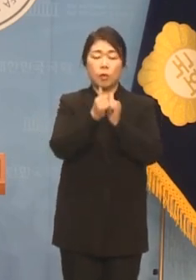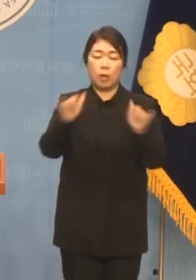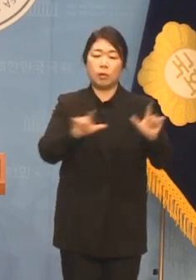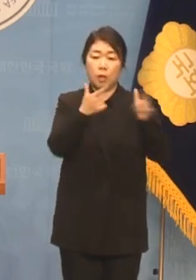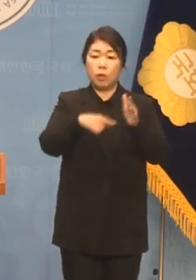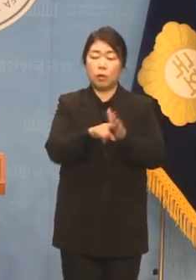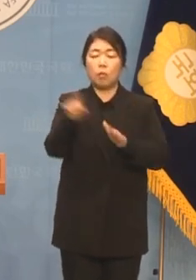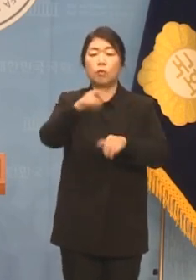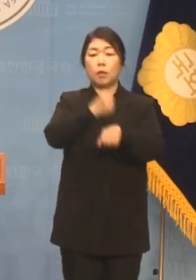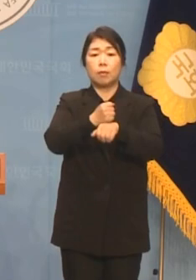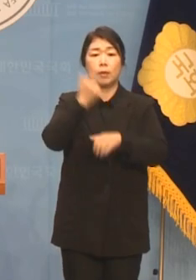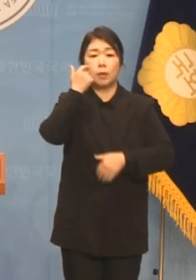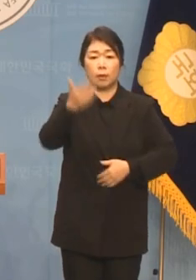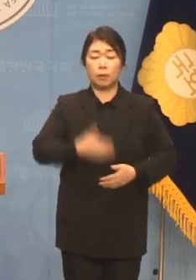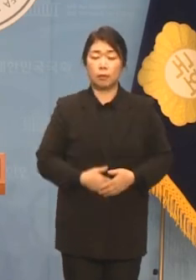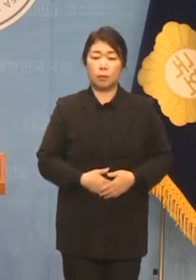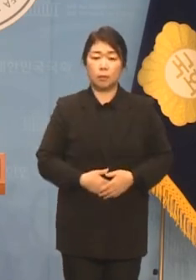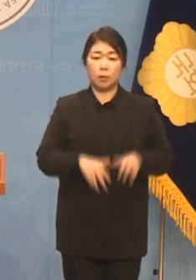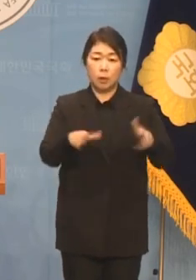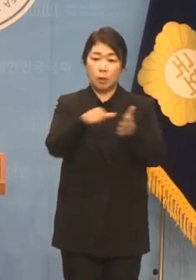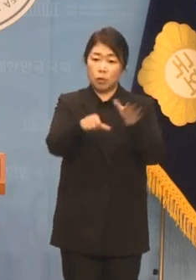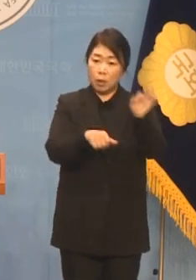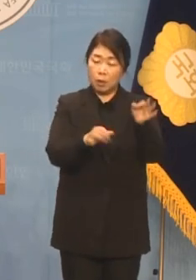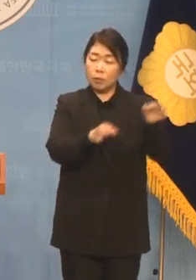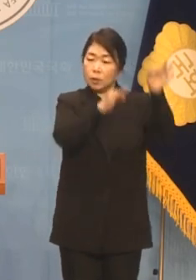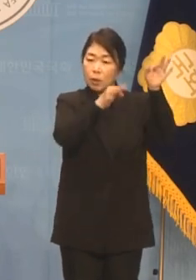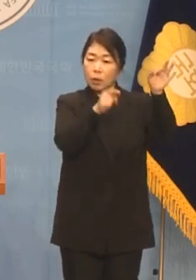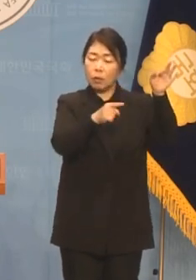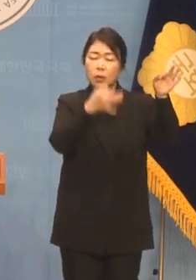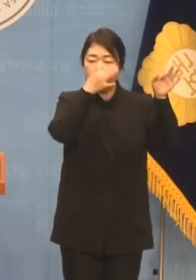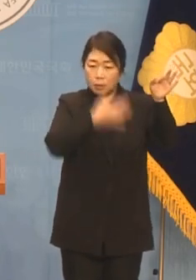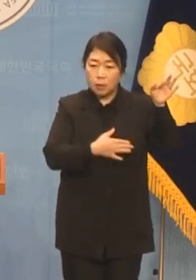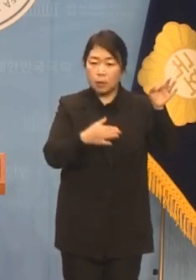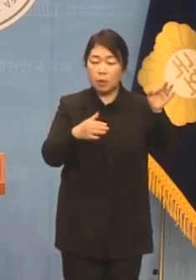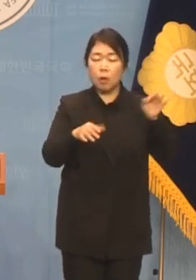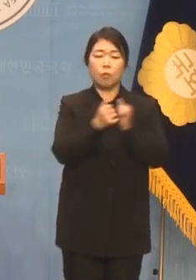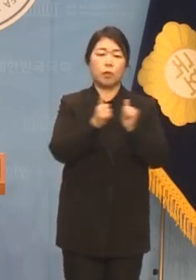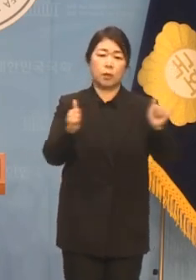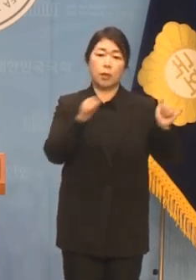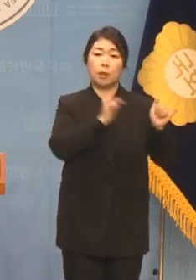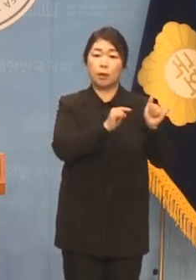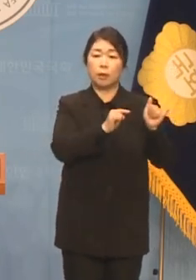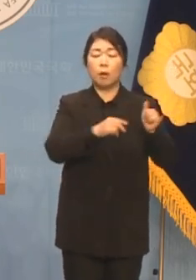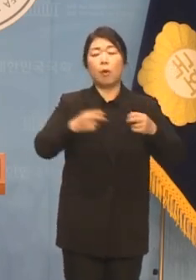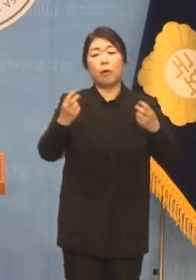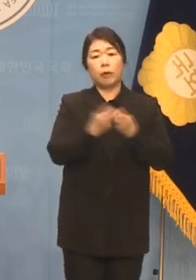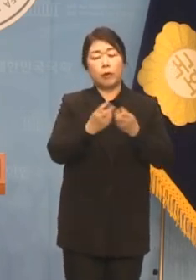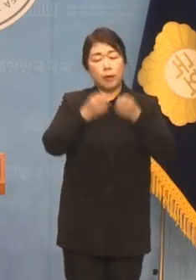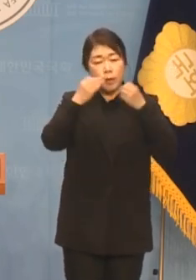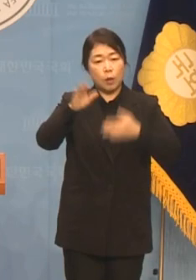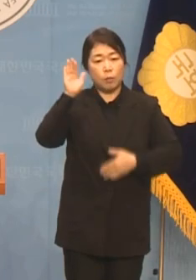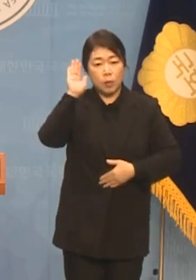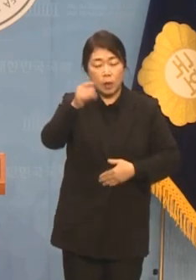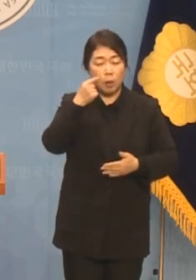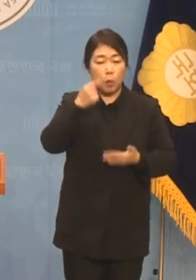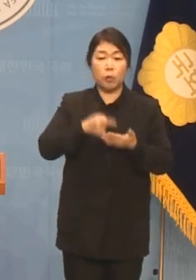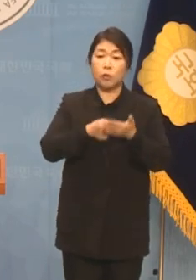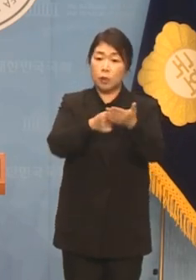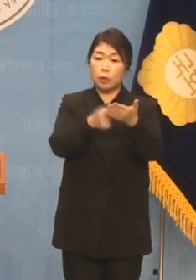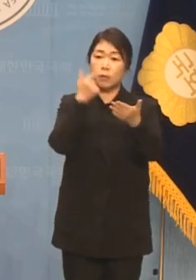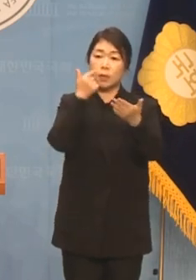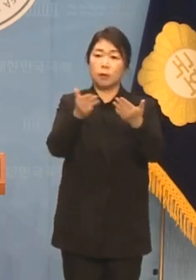하시겠습니까 당장 물가고와 민생고 때문에 너무나 힘들다는 국민들께 어떤 새로운 미래를